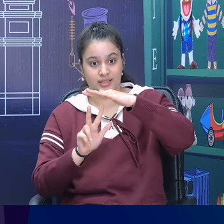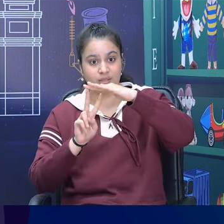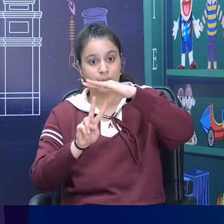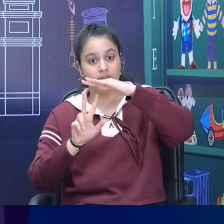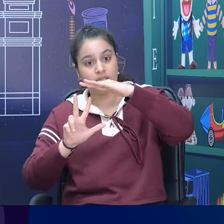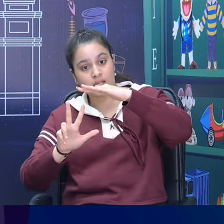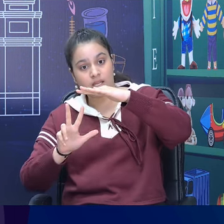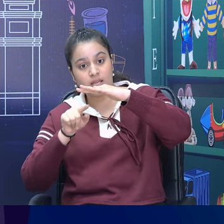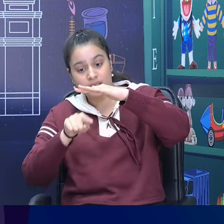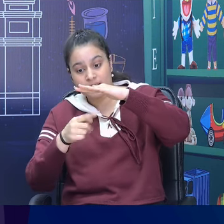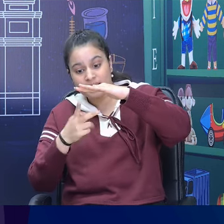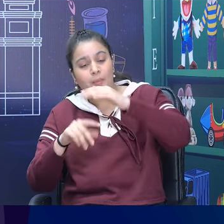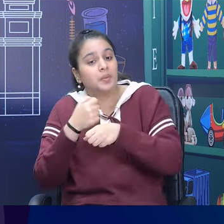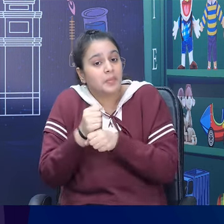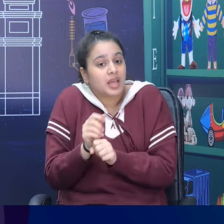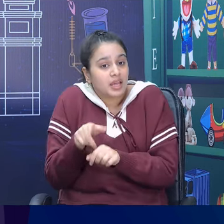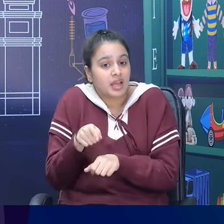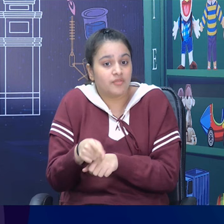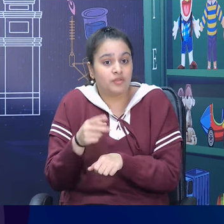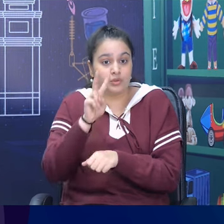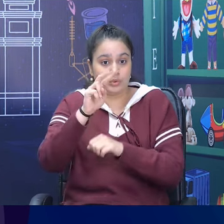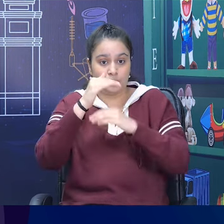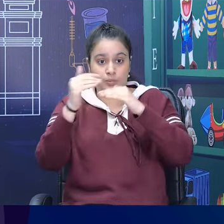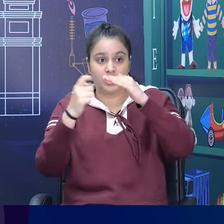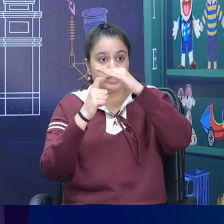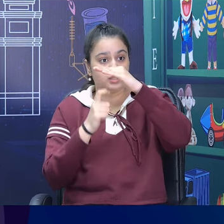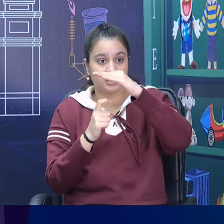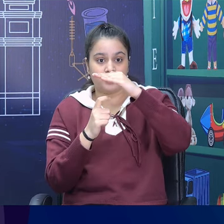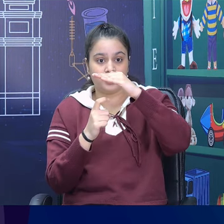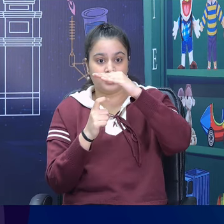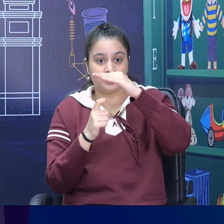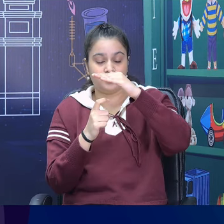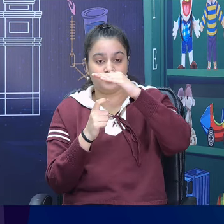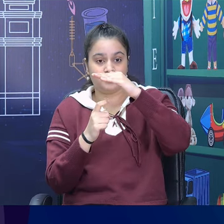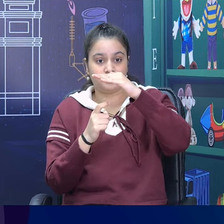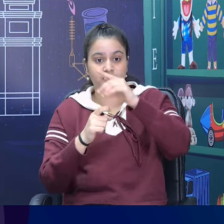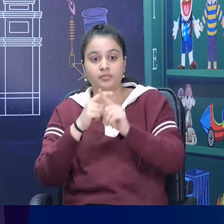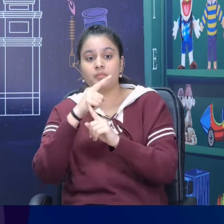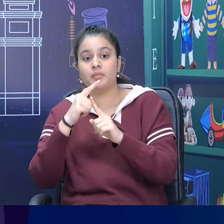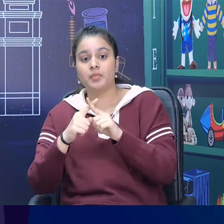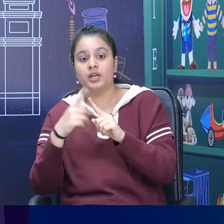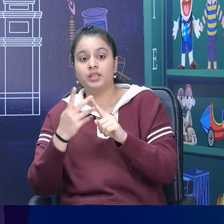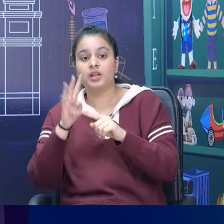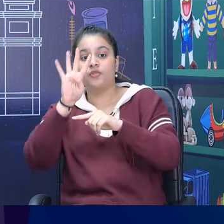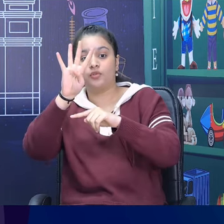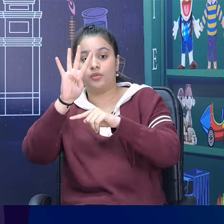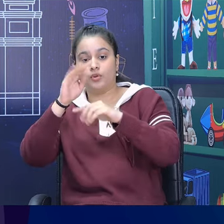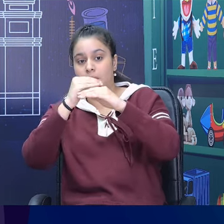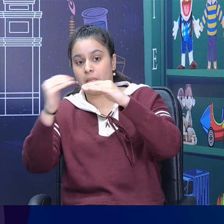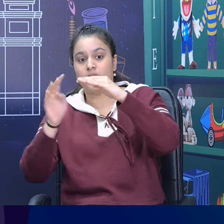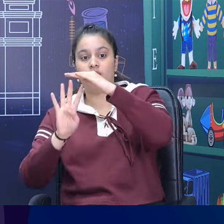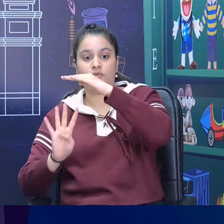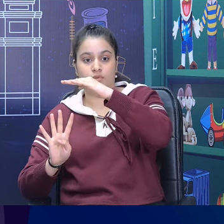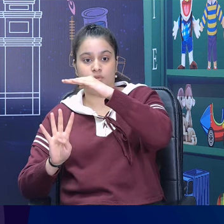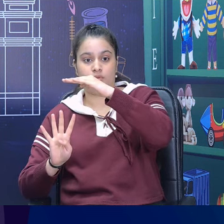28 बनाना है तो इसके लिए आप 2/7 जो हमारा पहला फ्रैक्शन है उसकी मल्टीप्लाई आप 4/4 से करेंगे हम